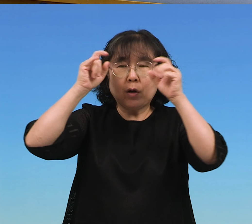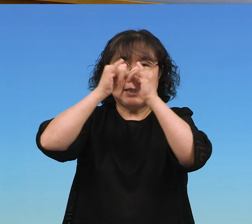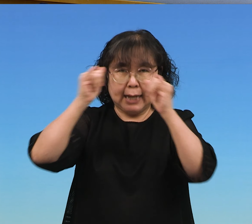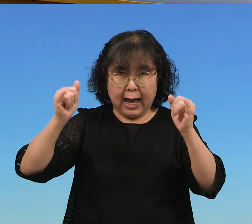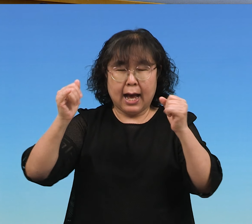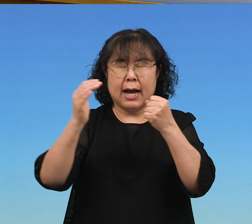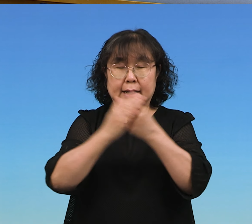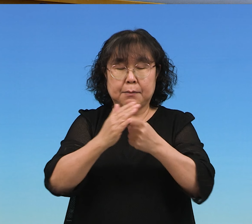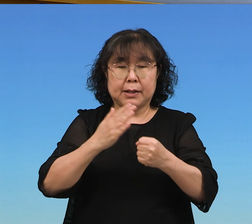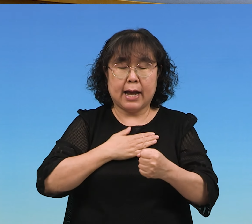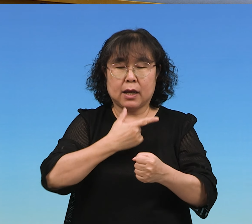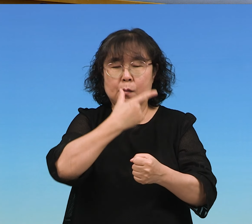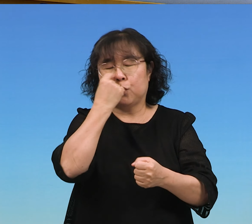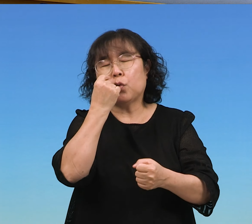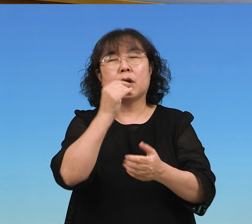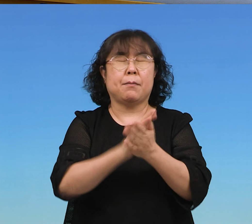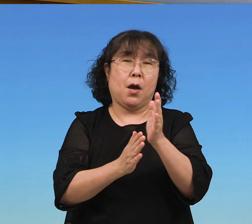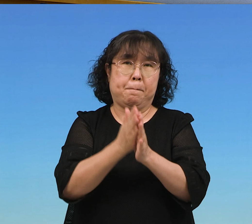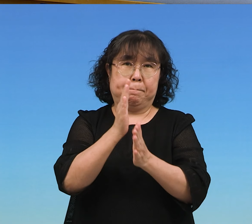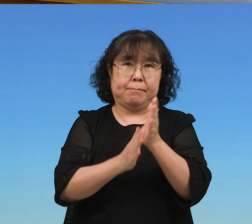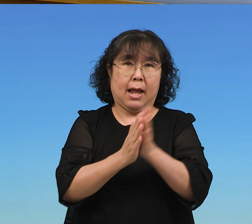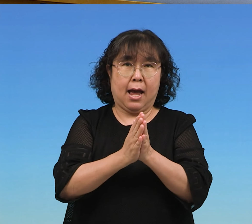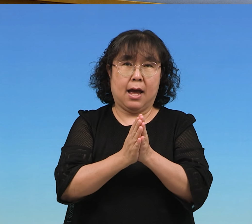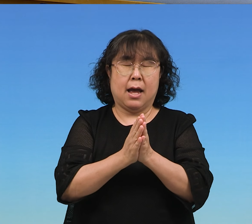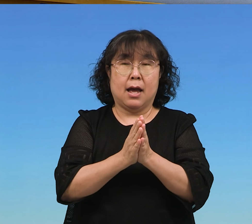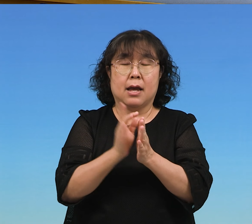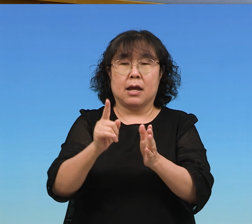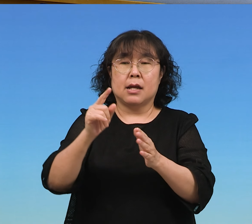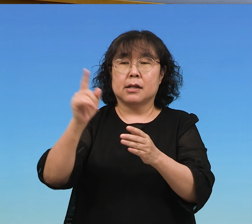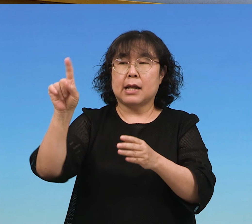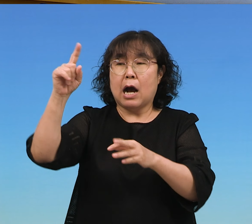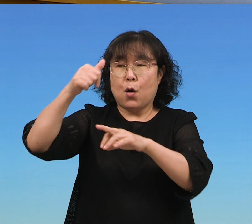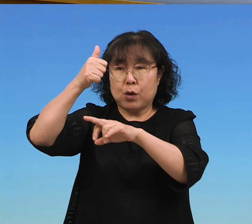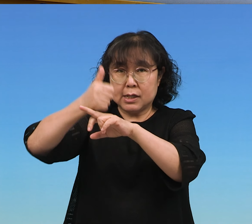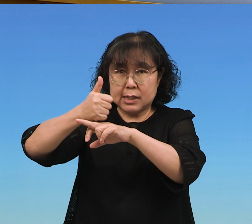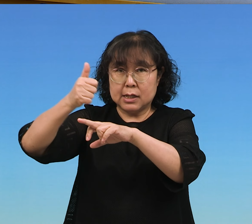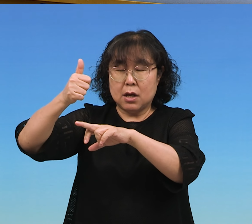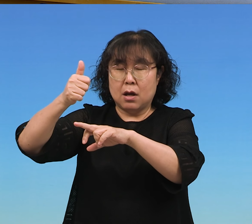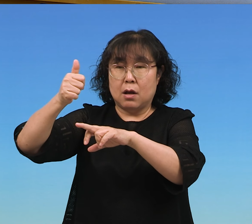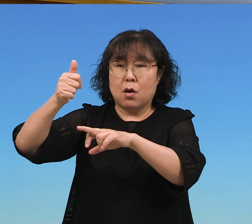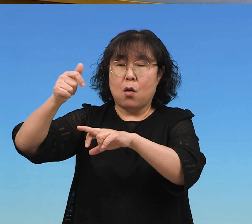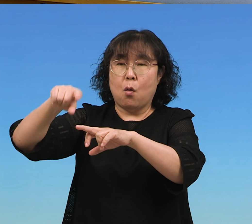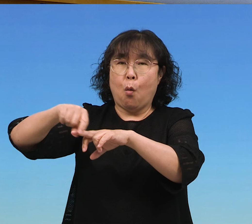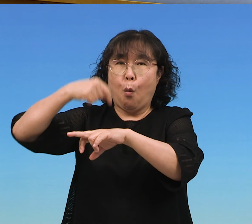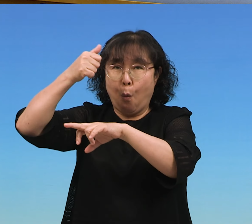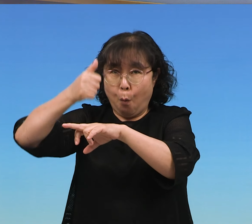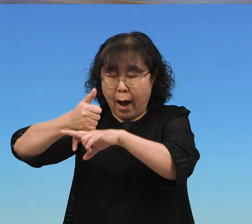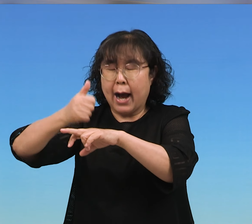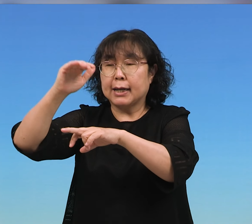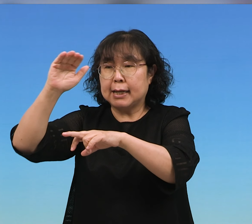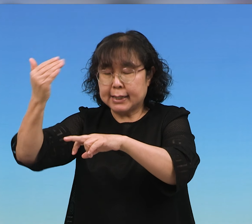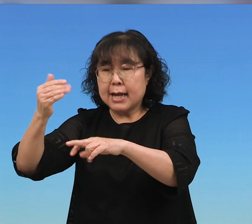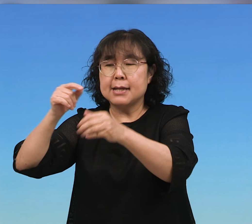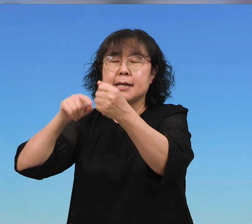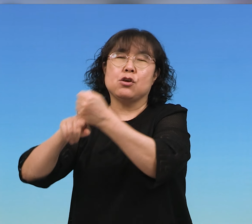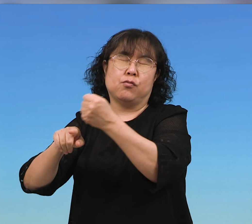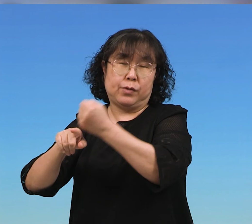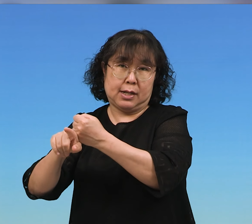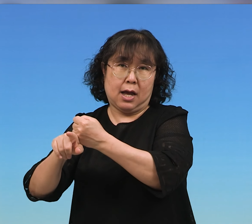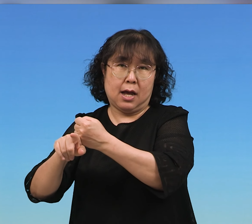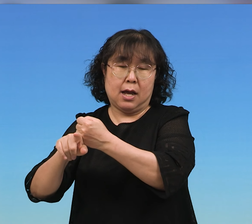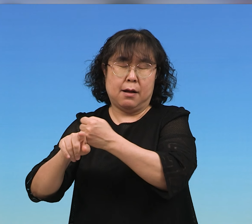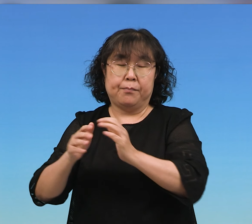부족함이 없으리로다. 이게 다윗을 왕으로 만든 결정적인 비결이에요. 무슨 말씀입니까? 다른 목동들은 눈에